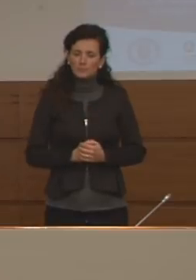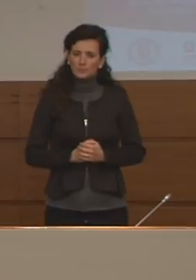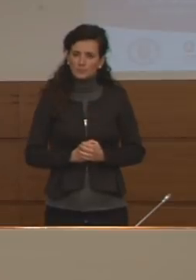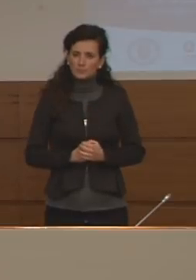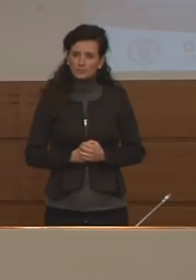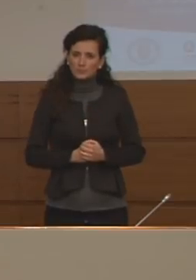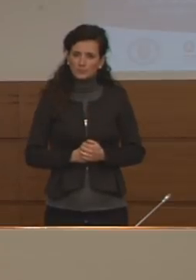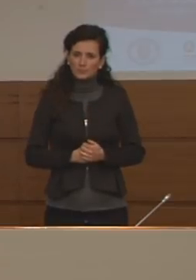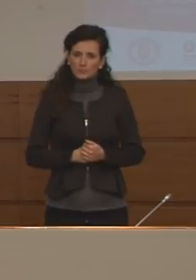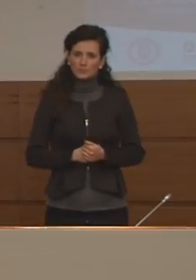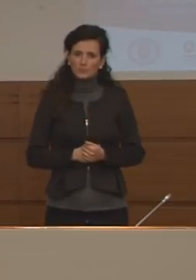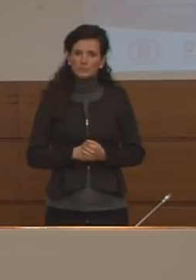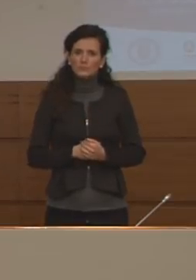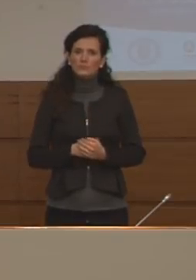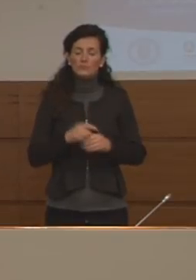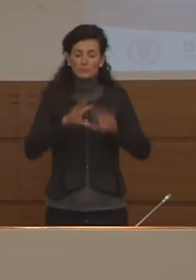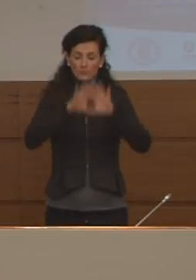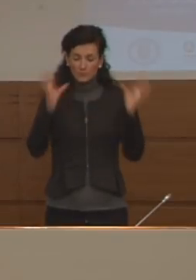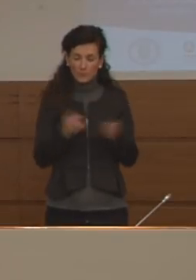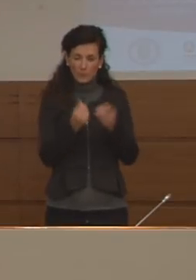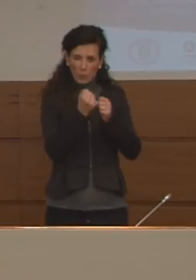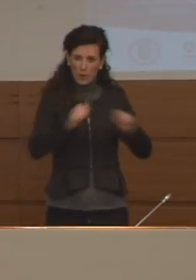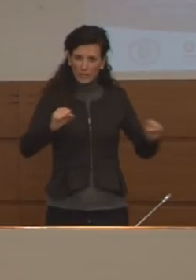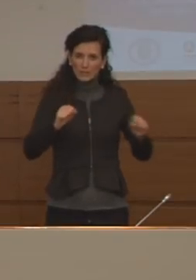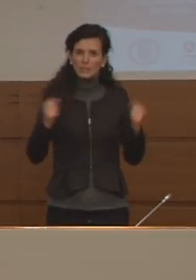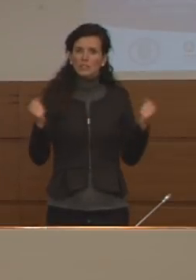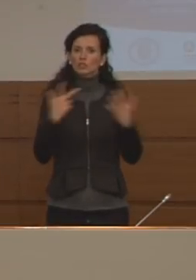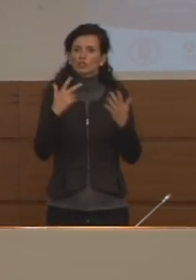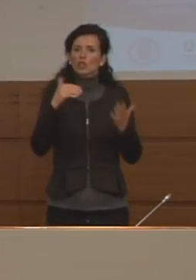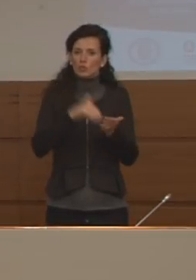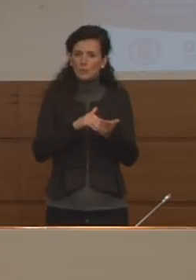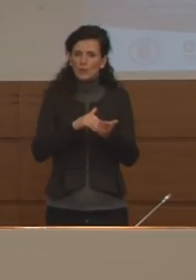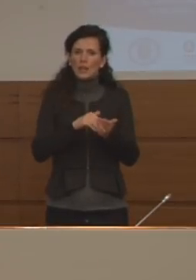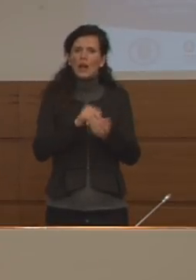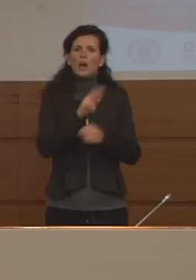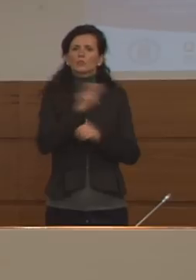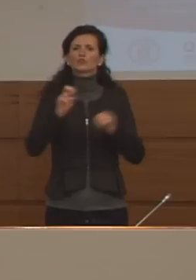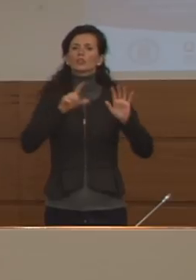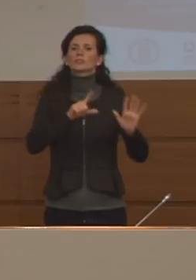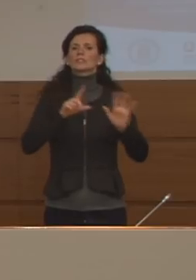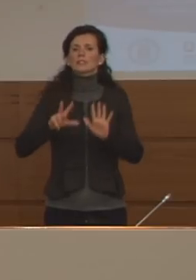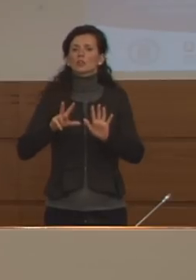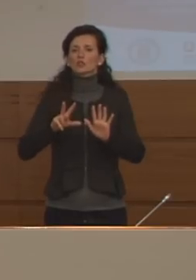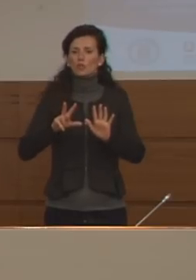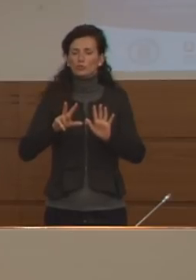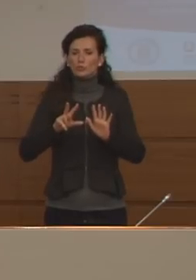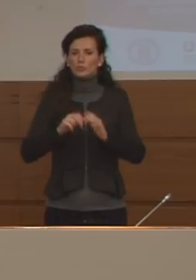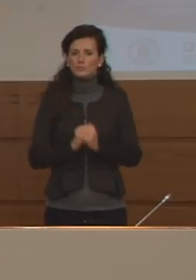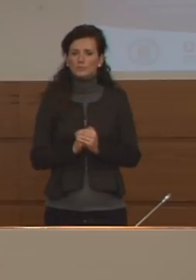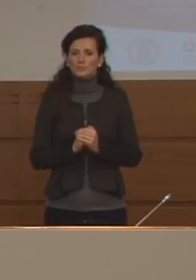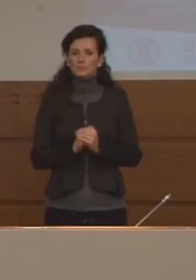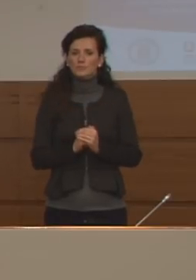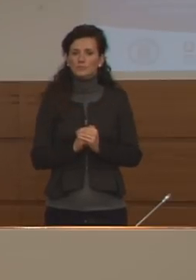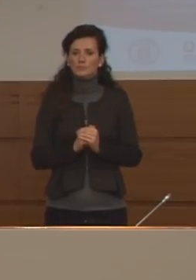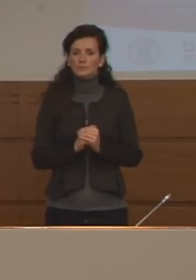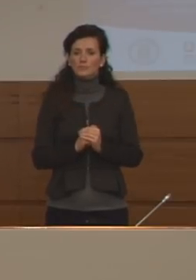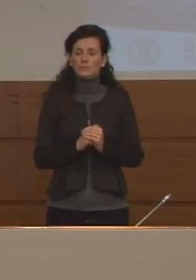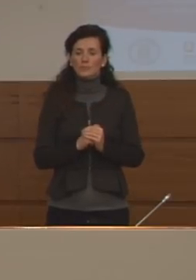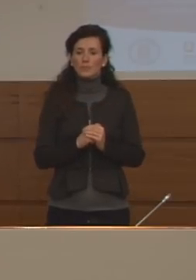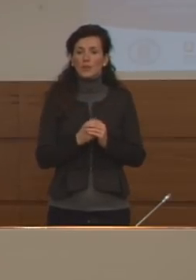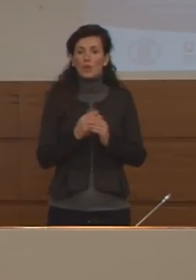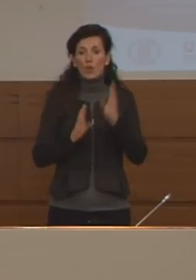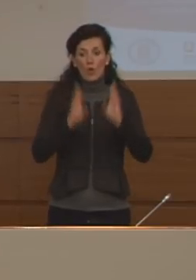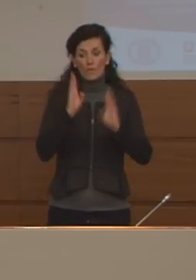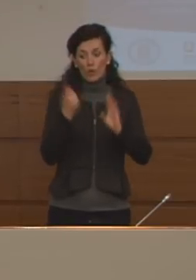dei guariti e complessivamente di 18.200 78 rispetto a ieri le persone guarite